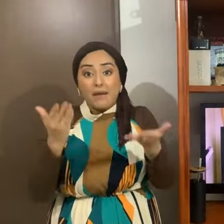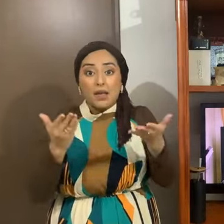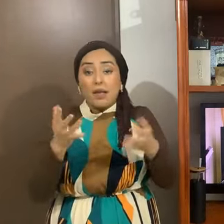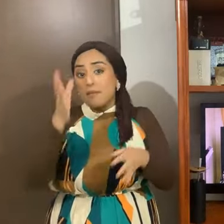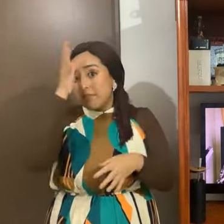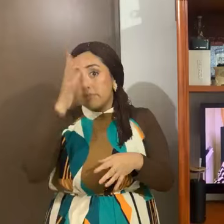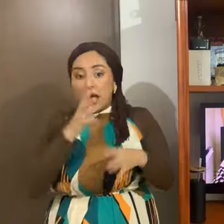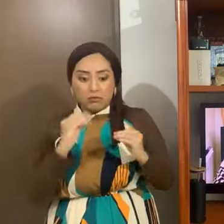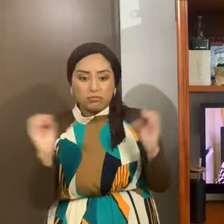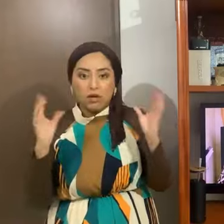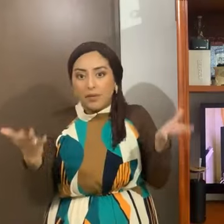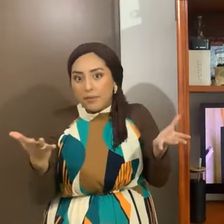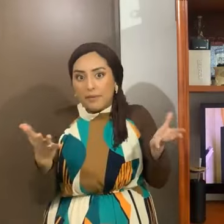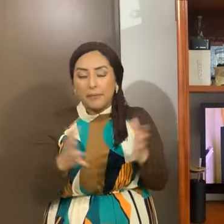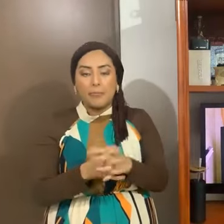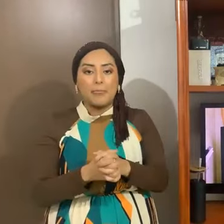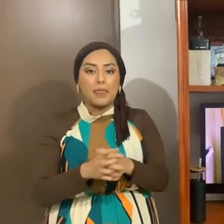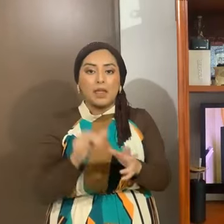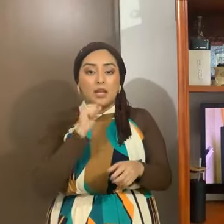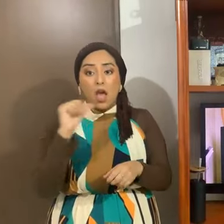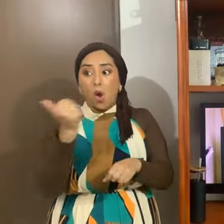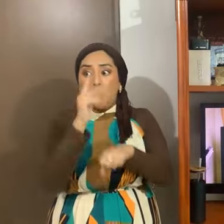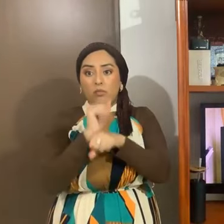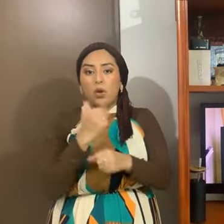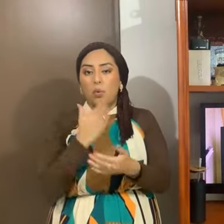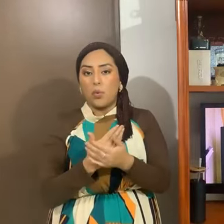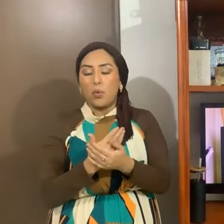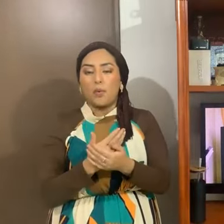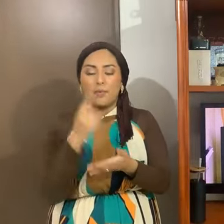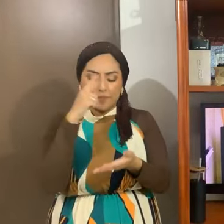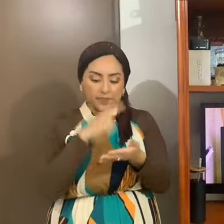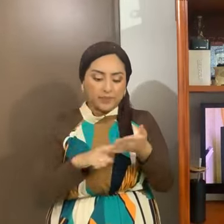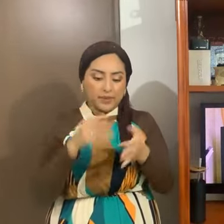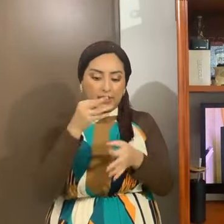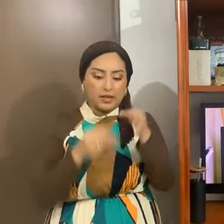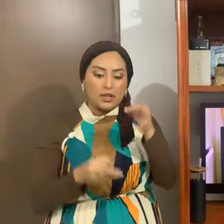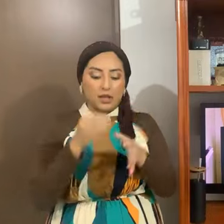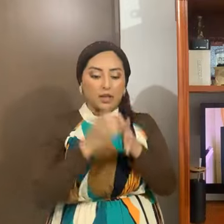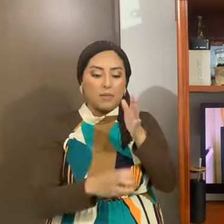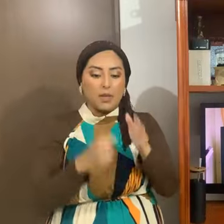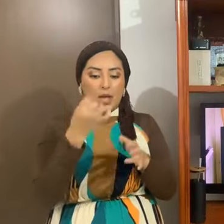no aprendió bien. No todos los hábitos son buenos. Vamos a Jueces 18.